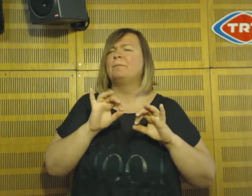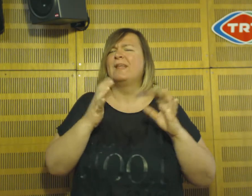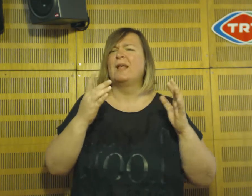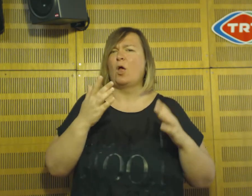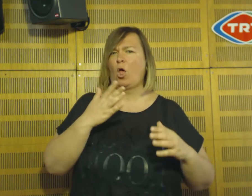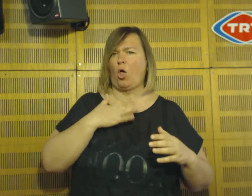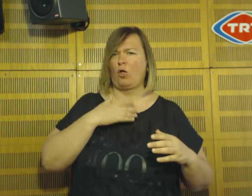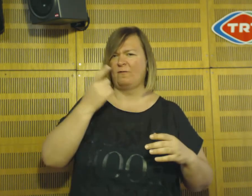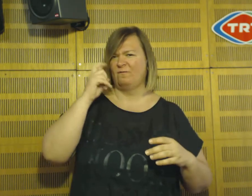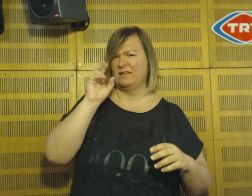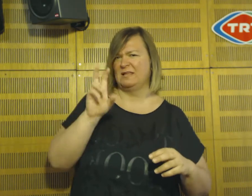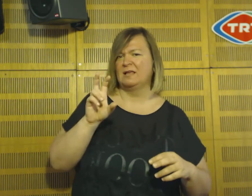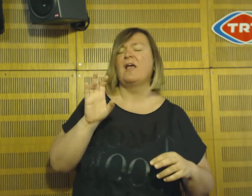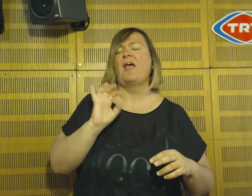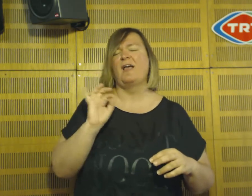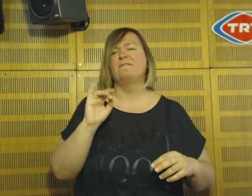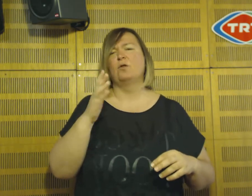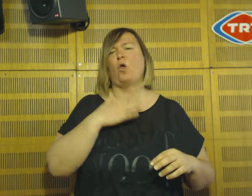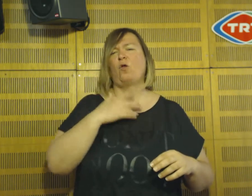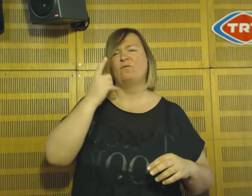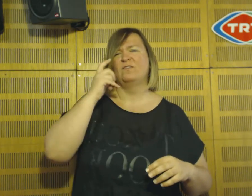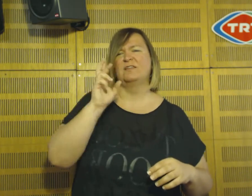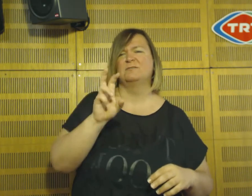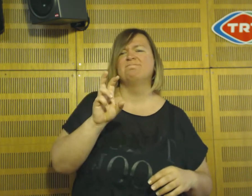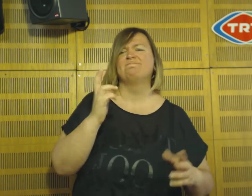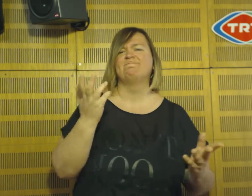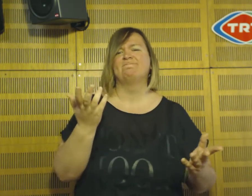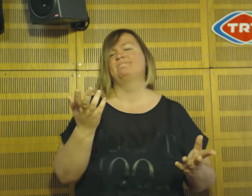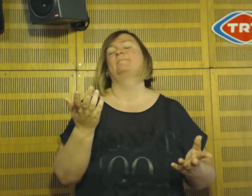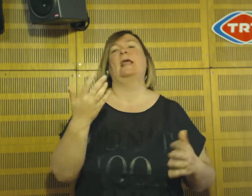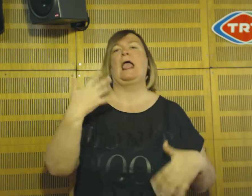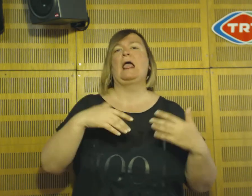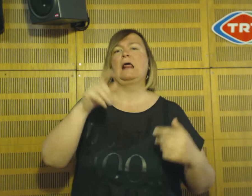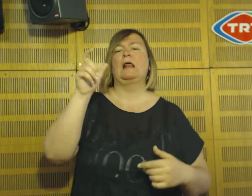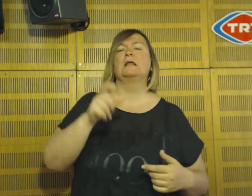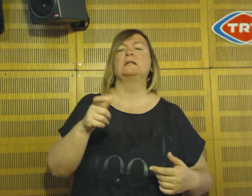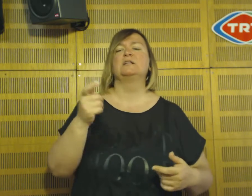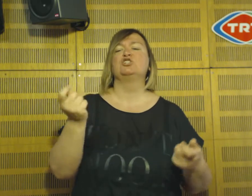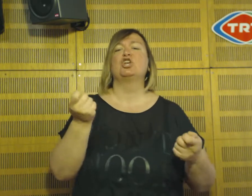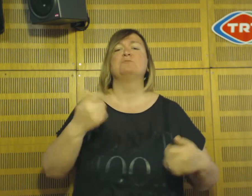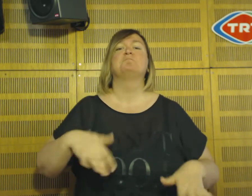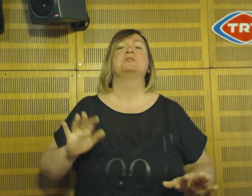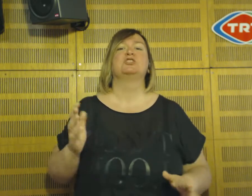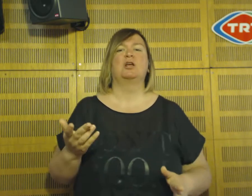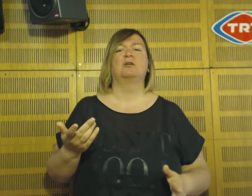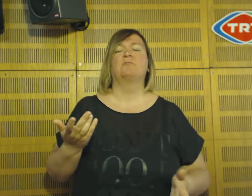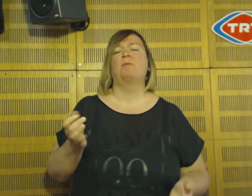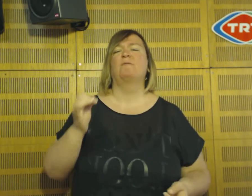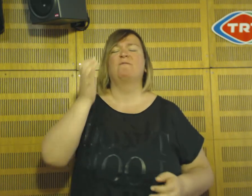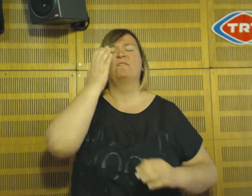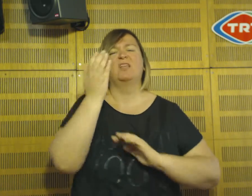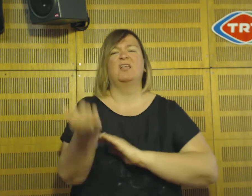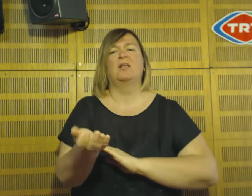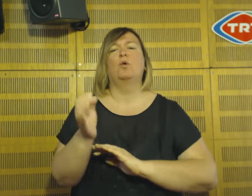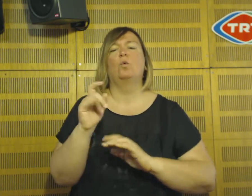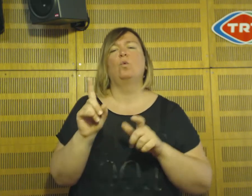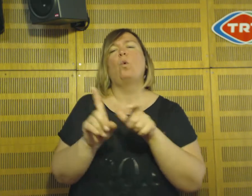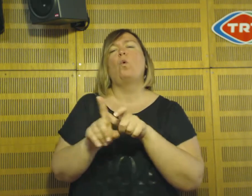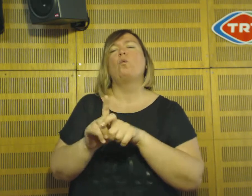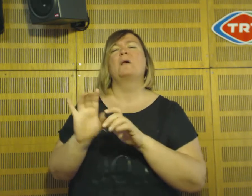yargılardan da bahsediyoruz. Tabii, bir bakıma ön yargılardan bahsediyoruz. Yani engelli bireylerin çalışamayacağına ya da muhtaç olduğuna ya da korunması gerektiğine ya da onun